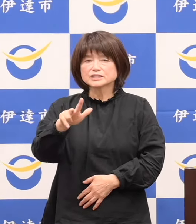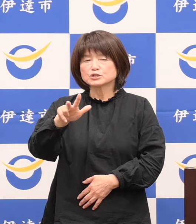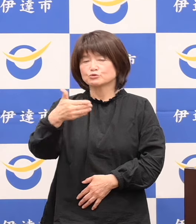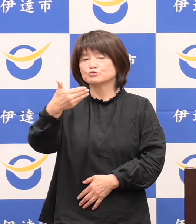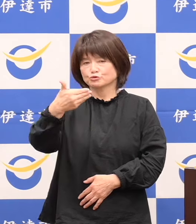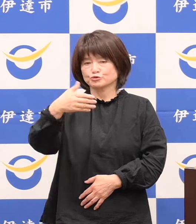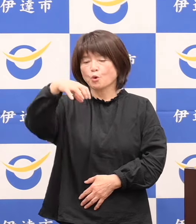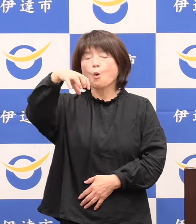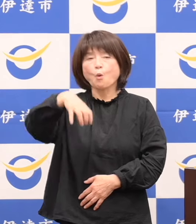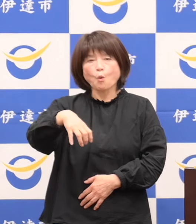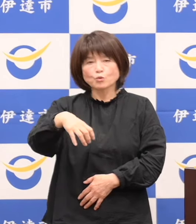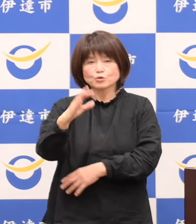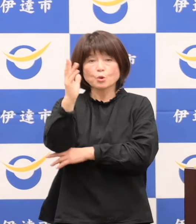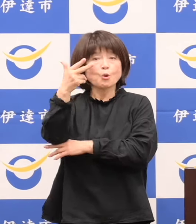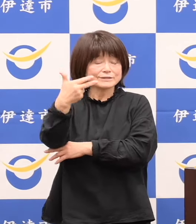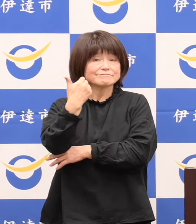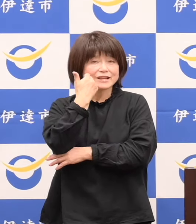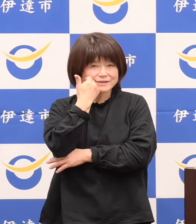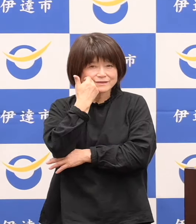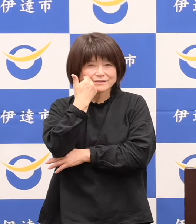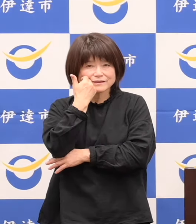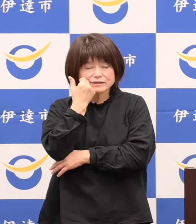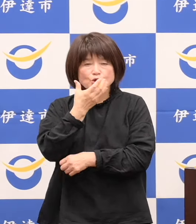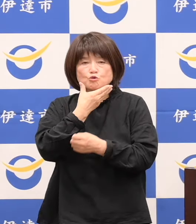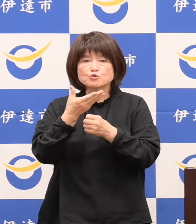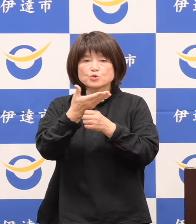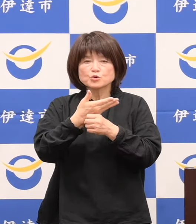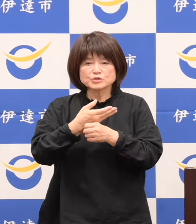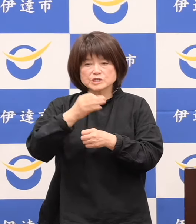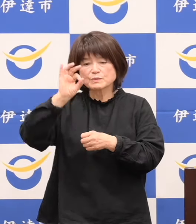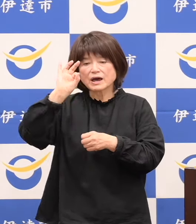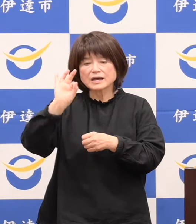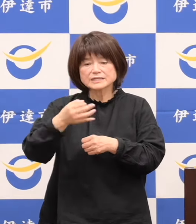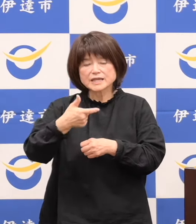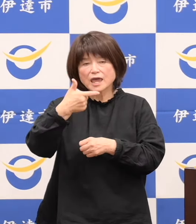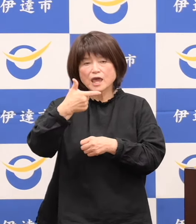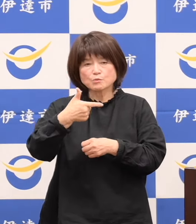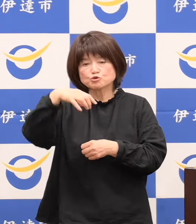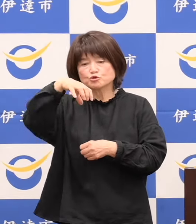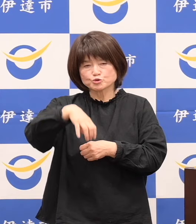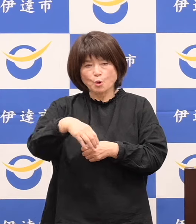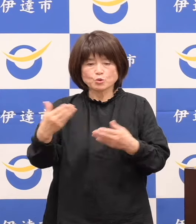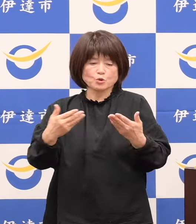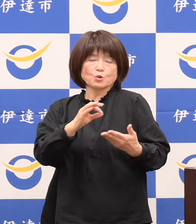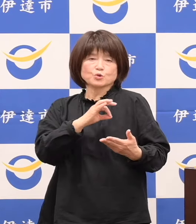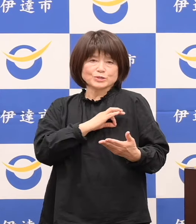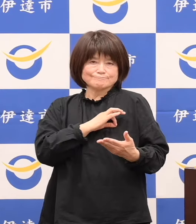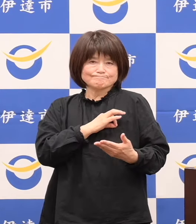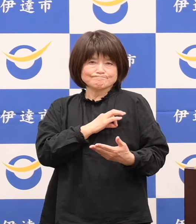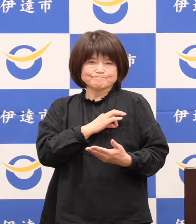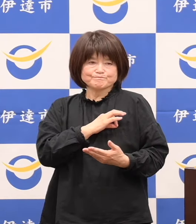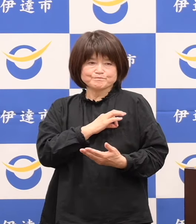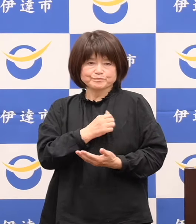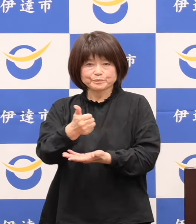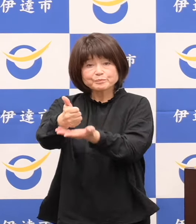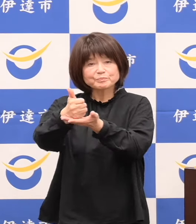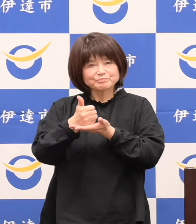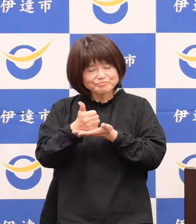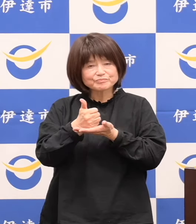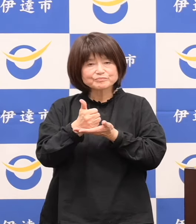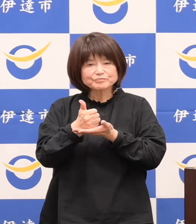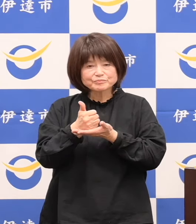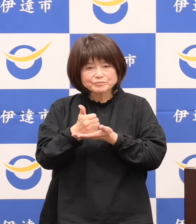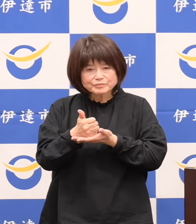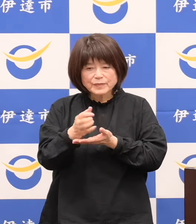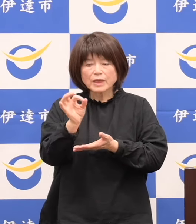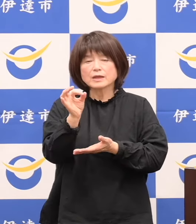ールで、講師といたしまして福島税務署の職員の方に来ていただくこととしております。費用は無料